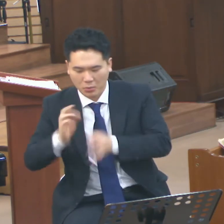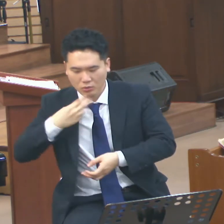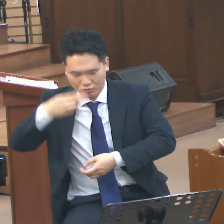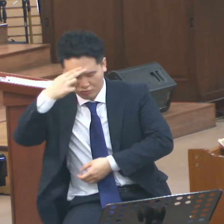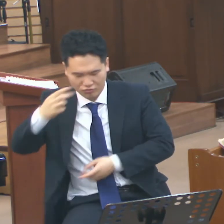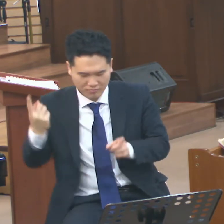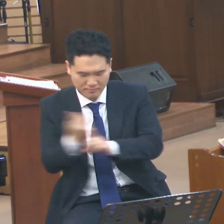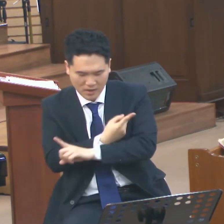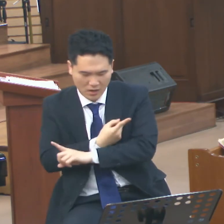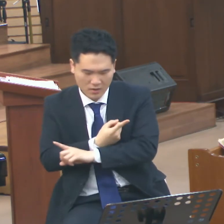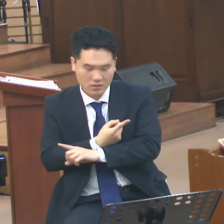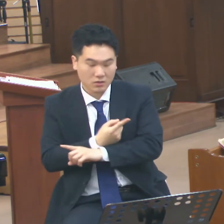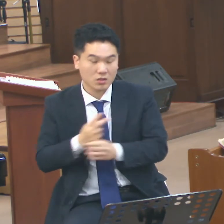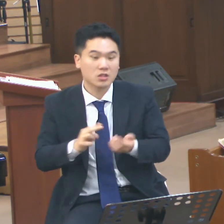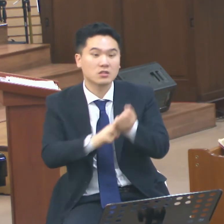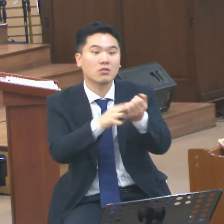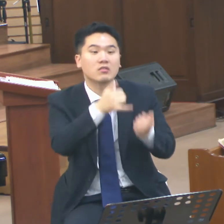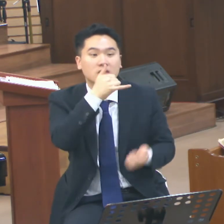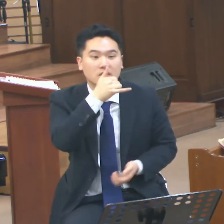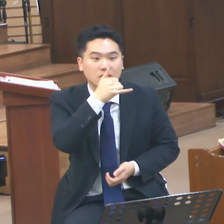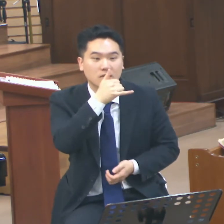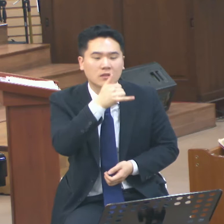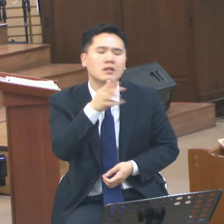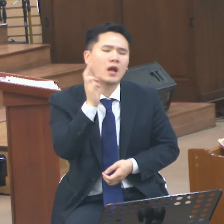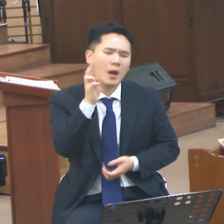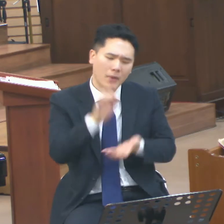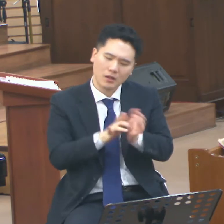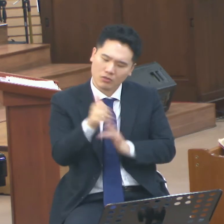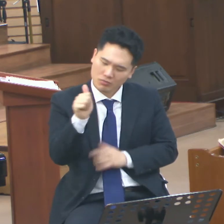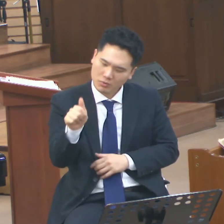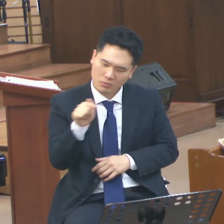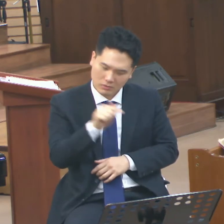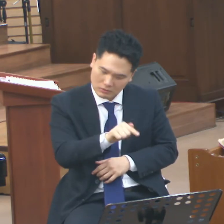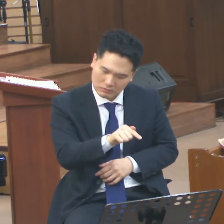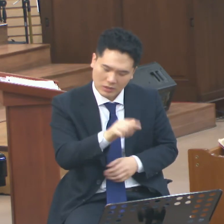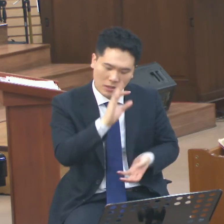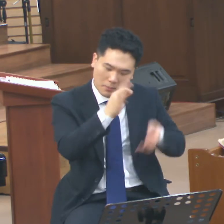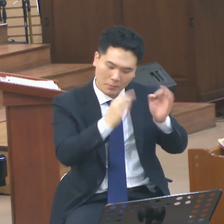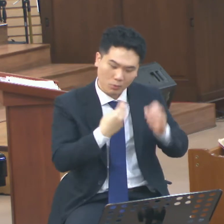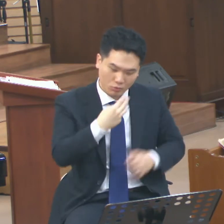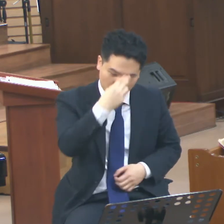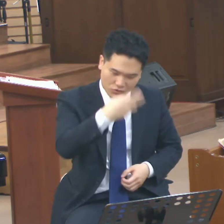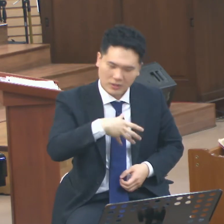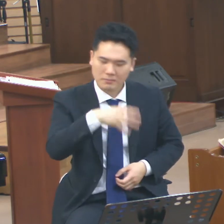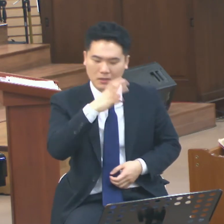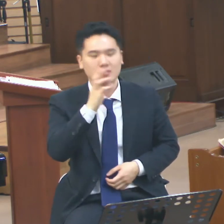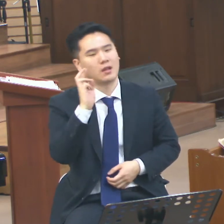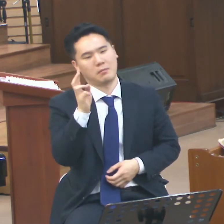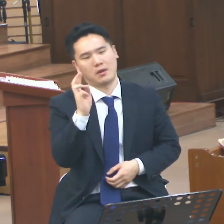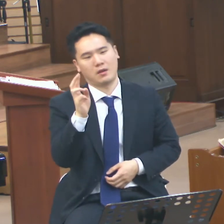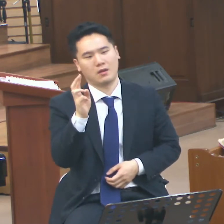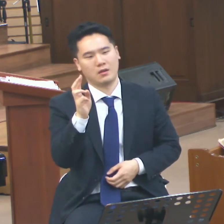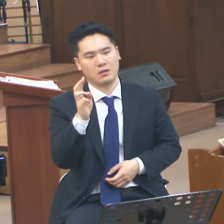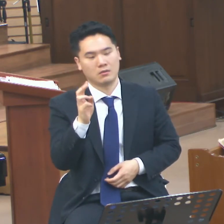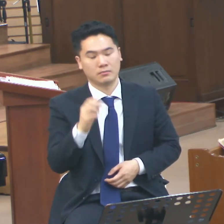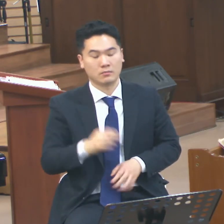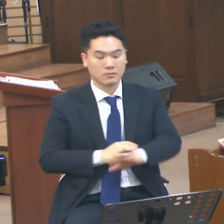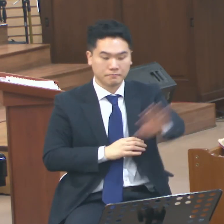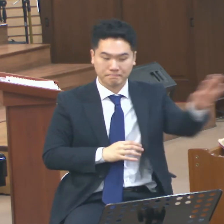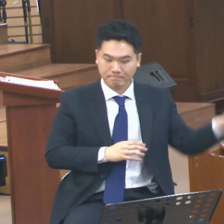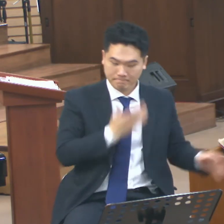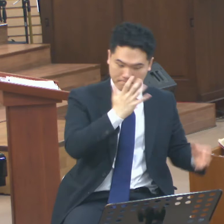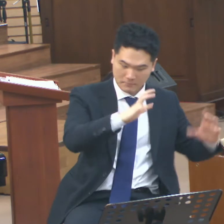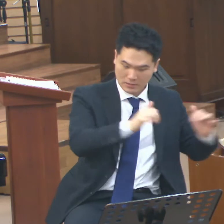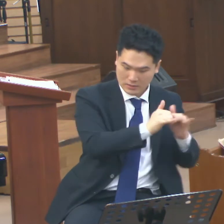물이 변하여 포도주 된 그것을 먹었을 것이라고 생각이 돼요. 병자를 고쳤다는 얘기를 들었고 오병이어의